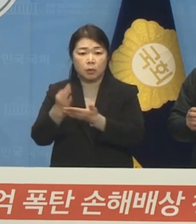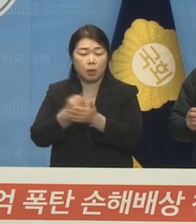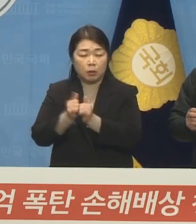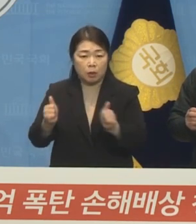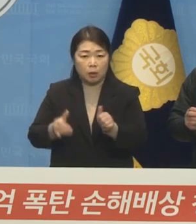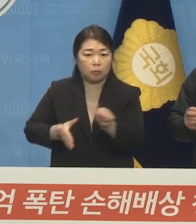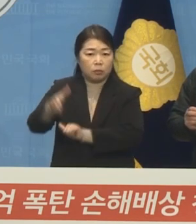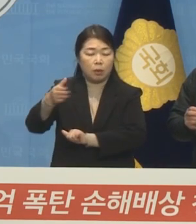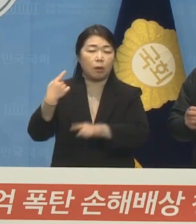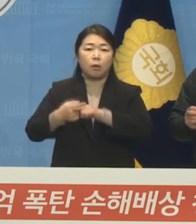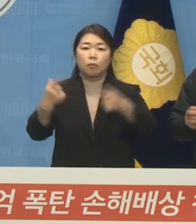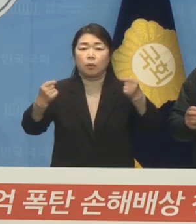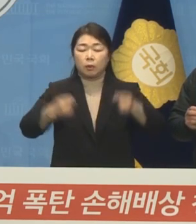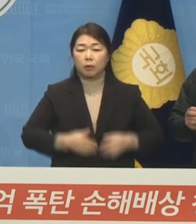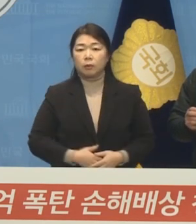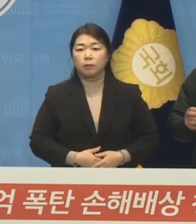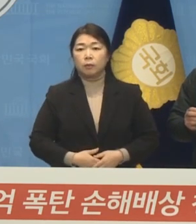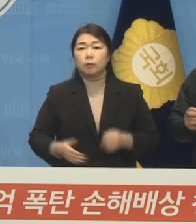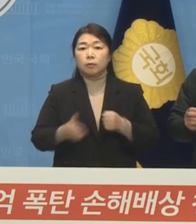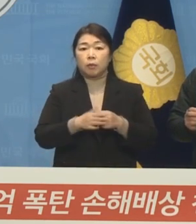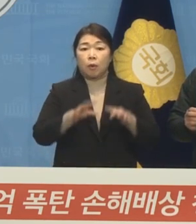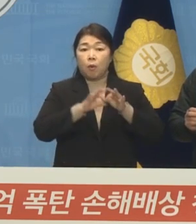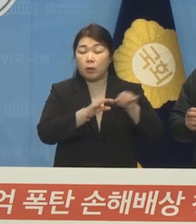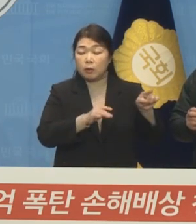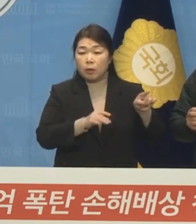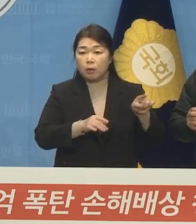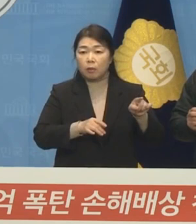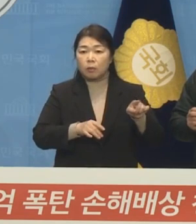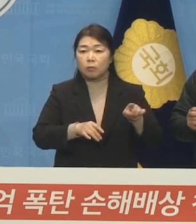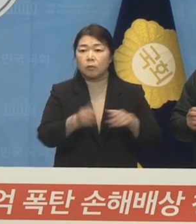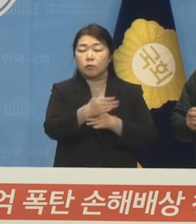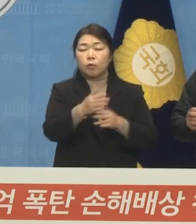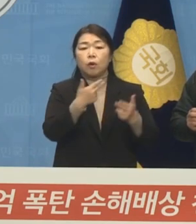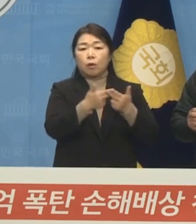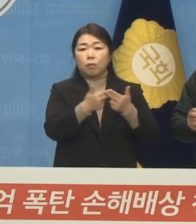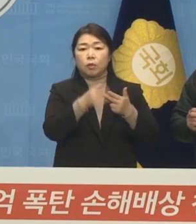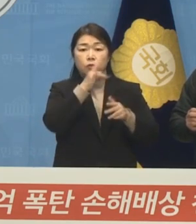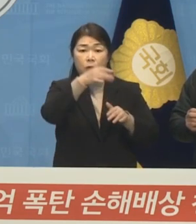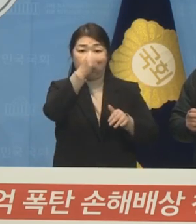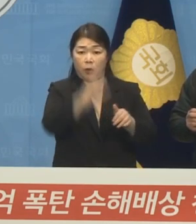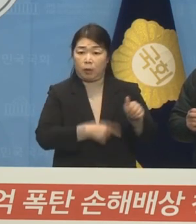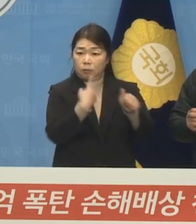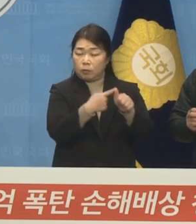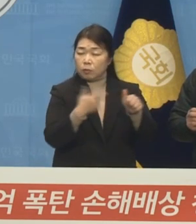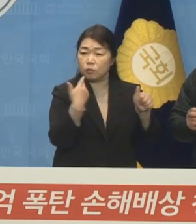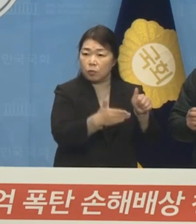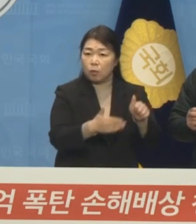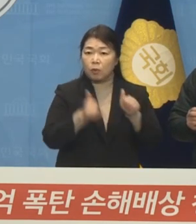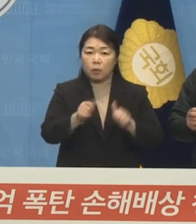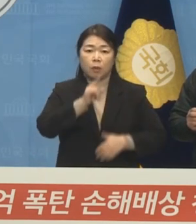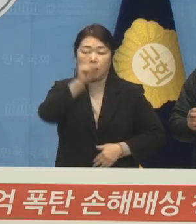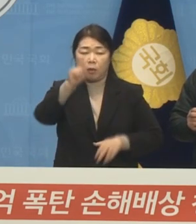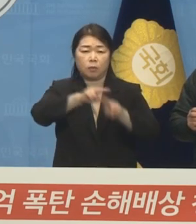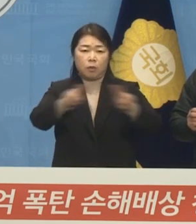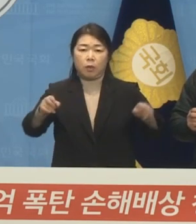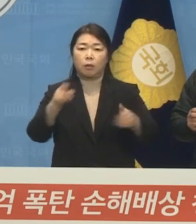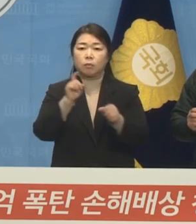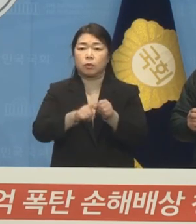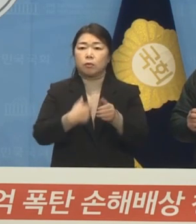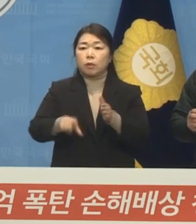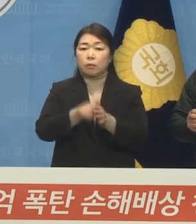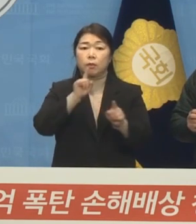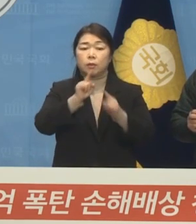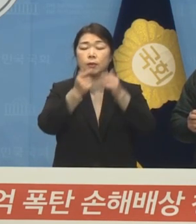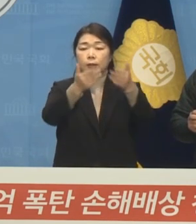다름없습니다. 관련해서 수협중앙회를 규탄하고 손배소 철회를 요구하는 기자회견을 오늘